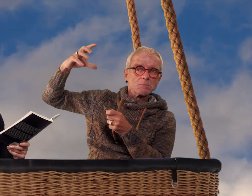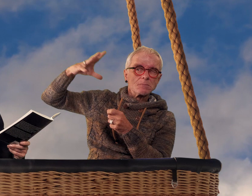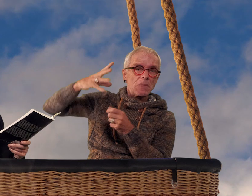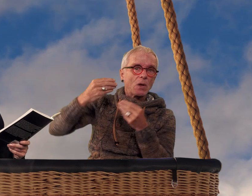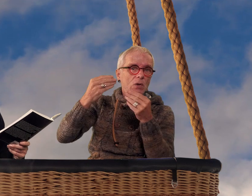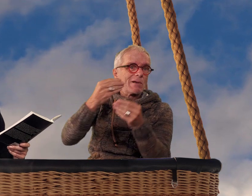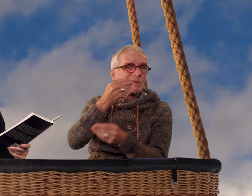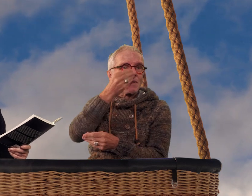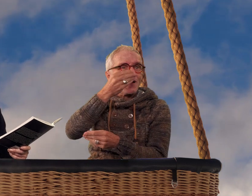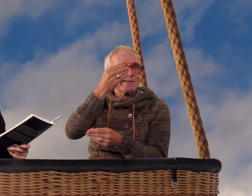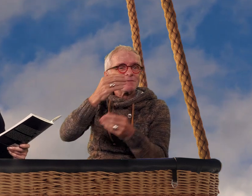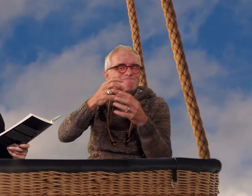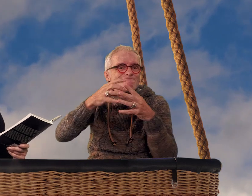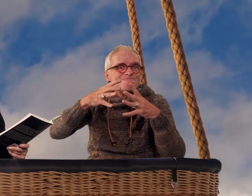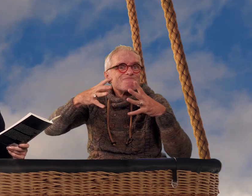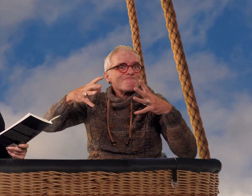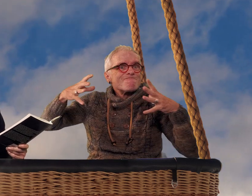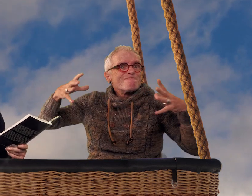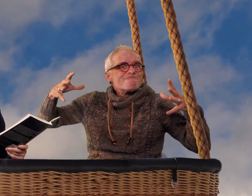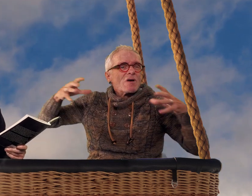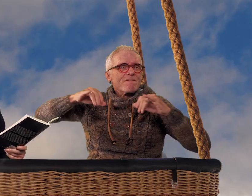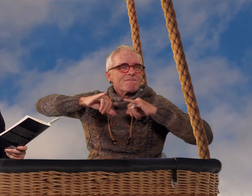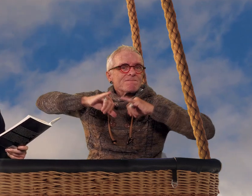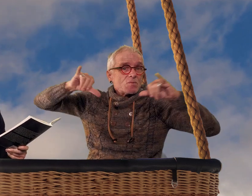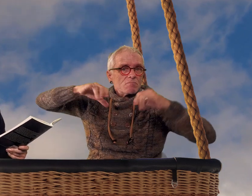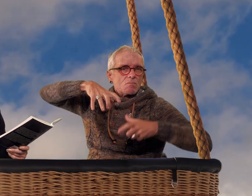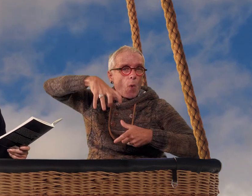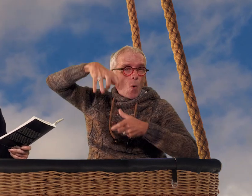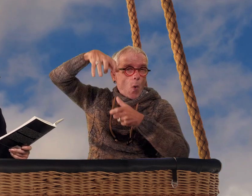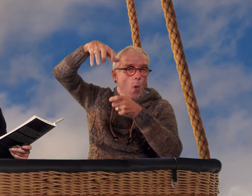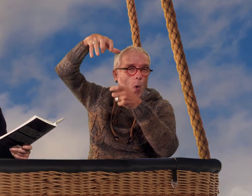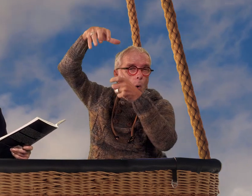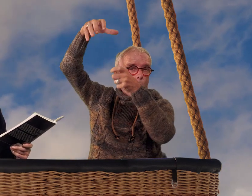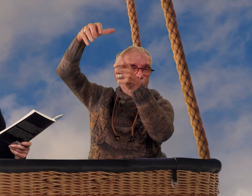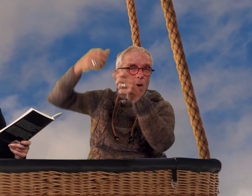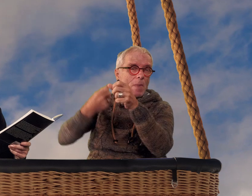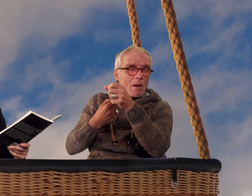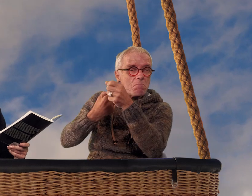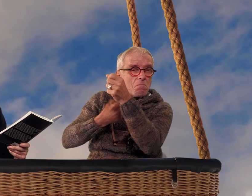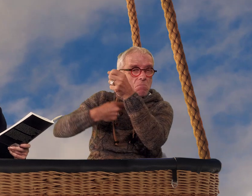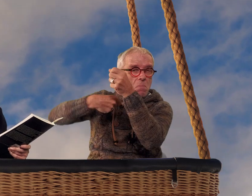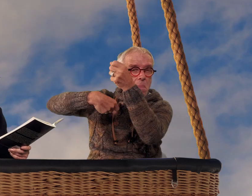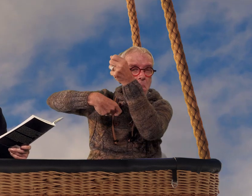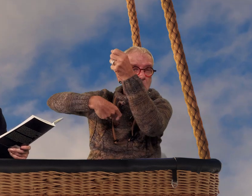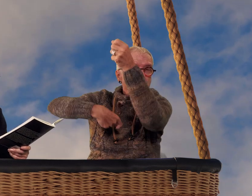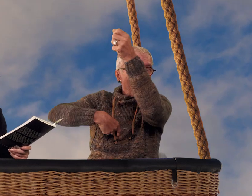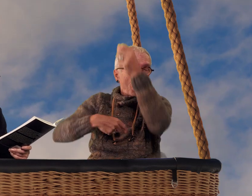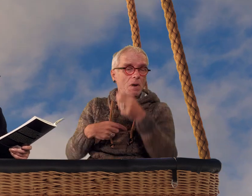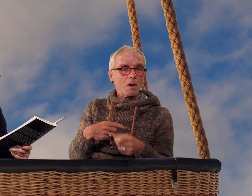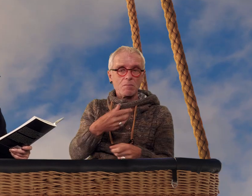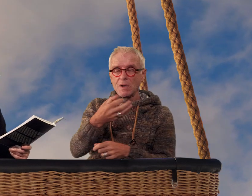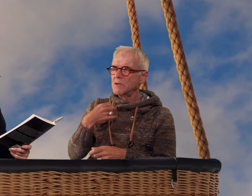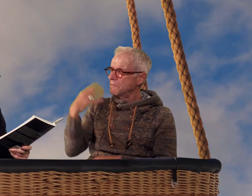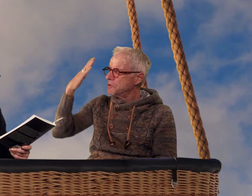dilataient le gaz intérieur et lui donnaient une plus grande force ascensionnelle. « Ne craignez rien, » me dit l'inconnu.